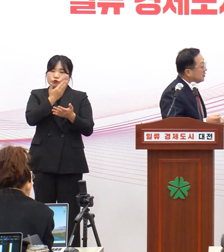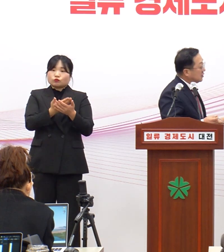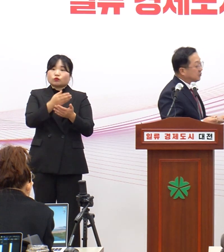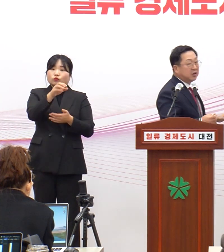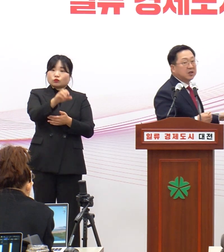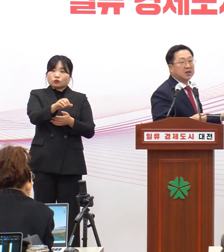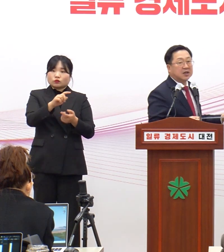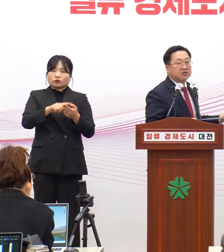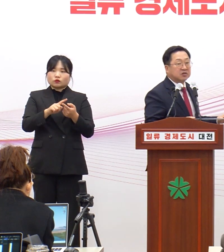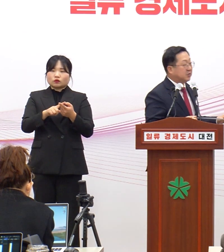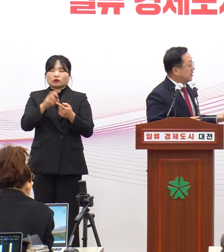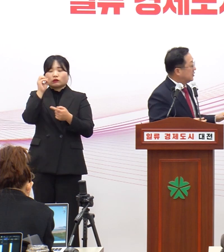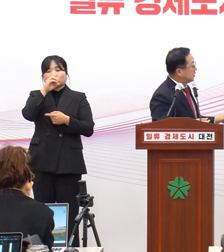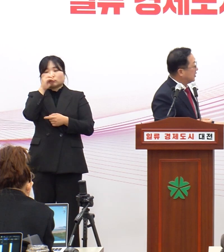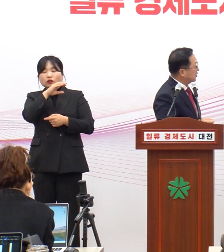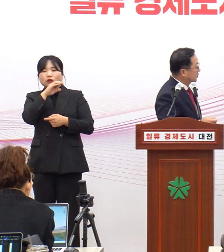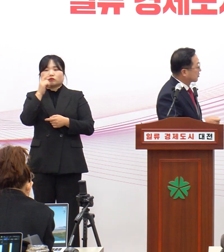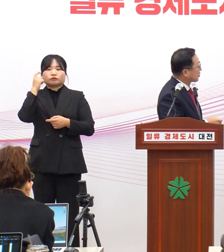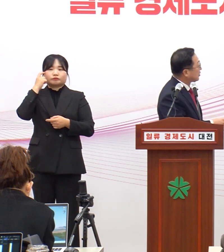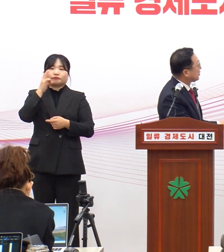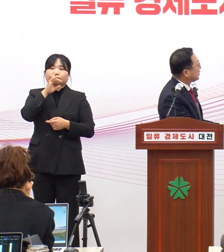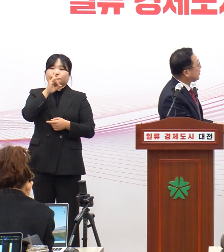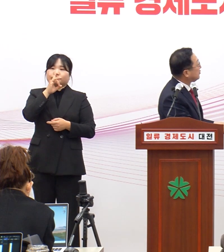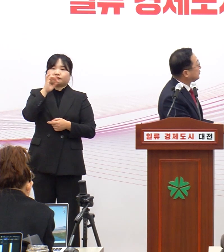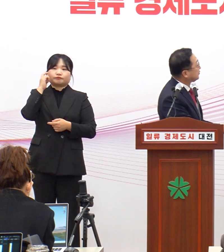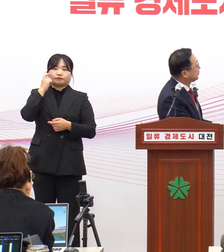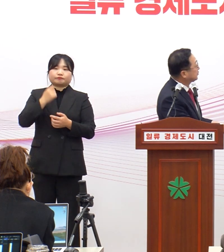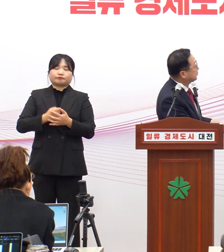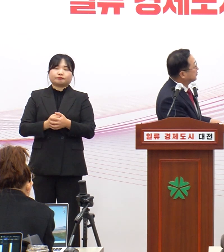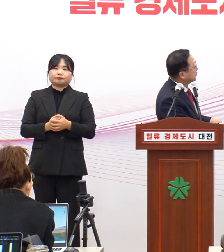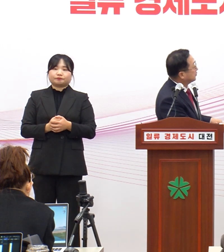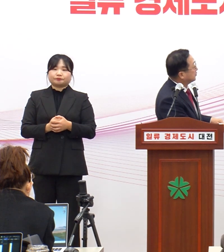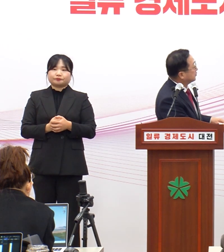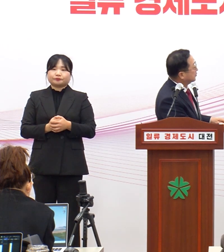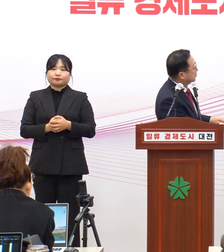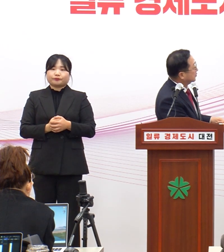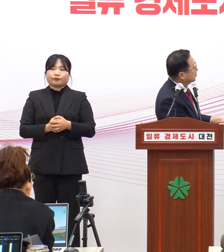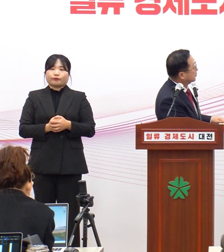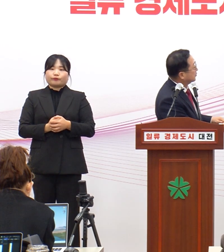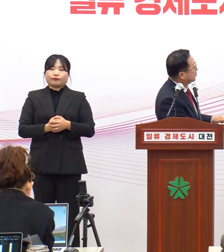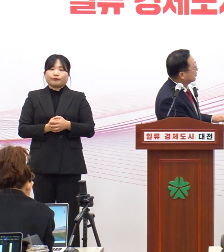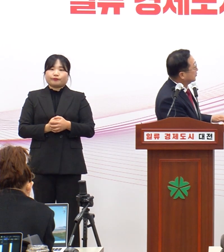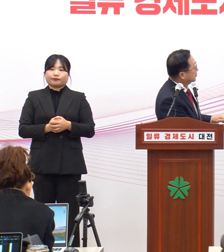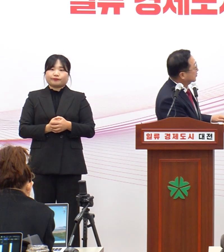다리를 평이하게 할 수는 없다 이런 생각입니다. 다음.